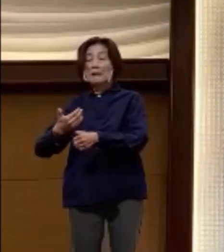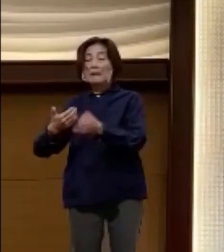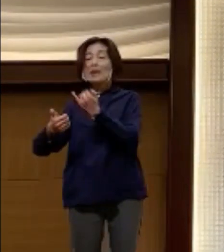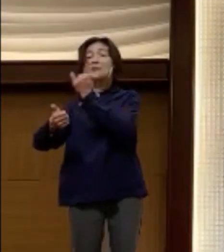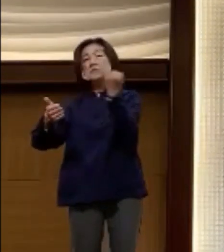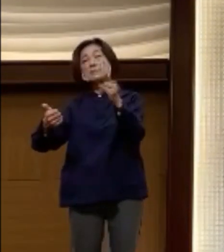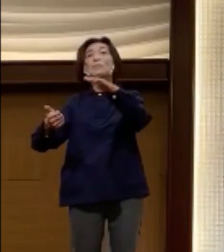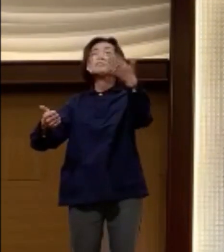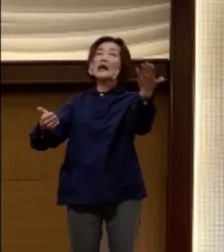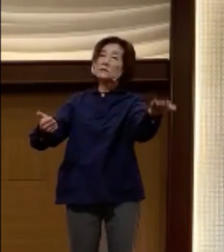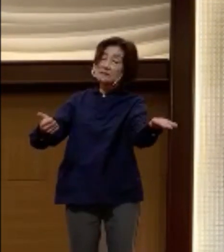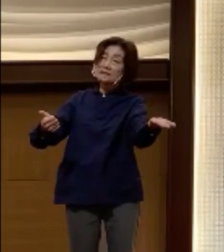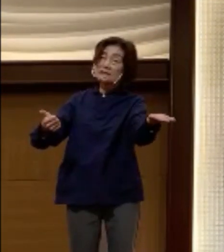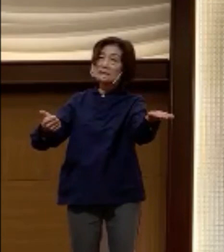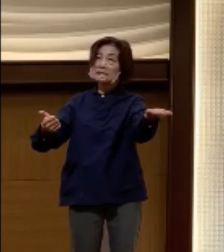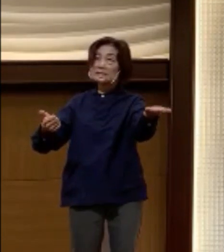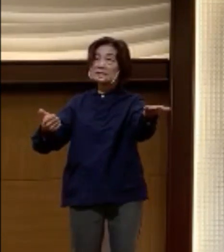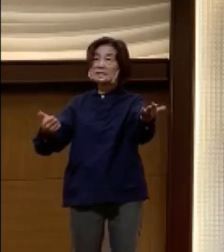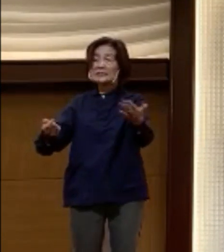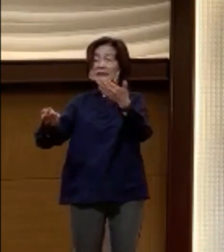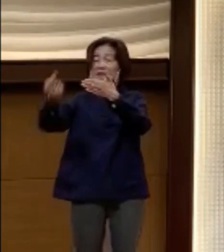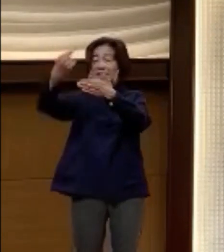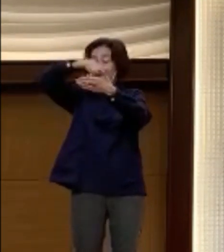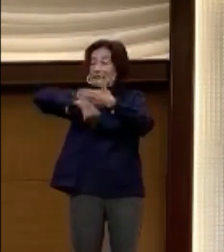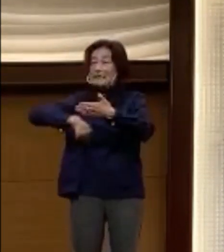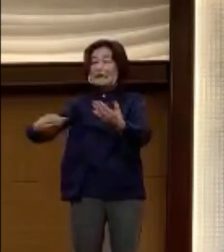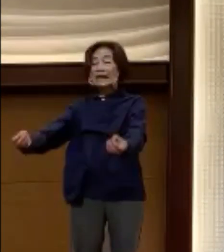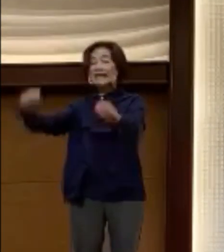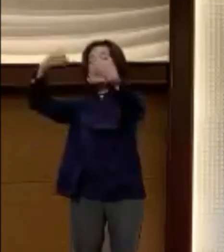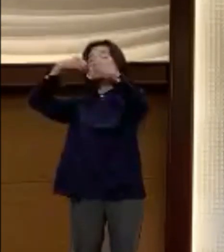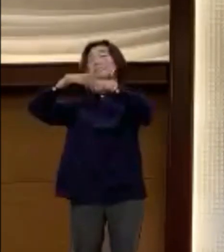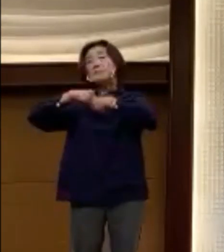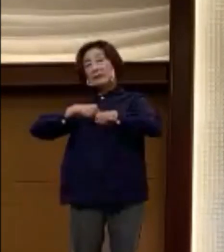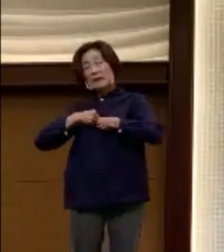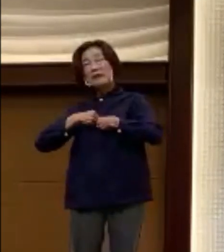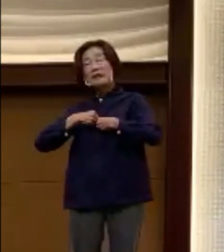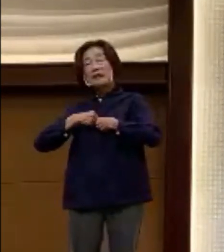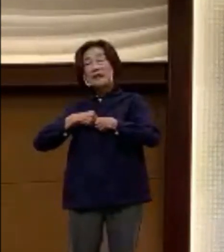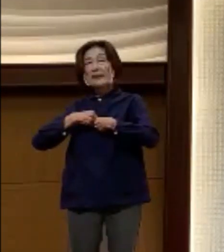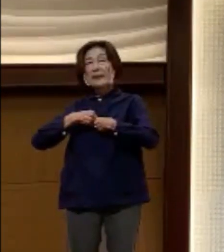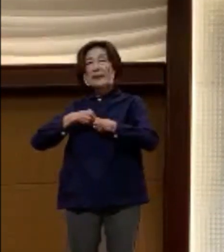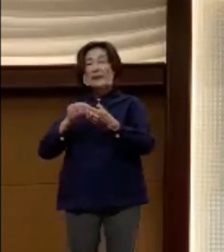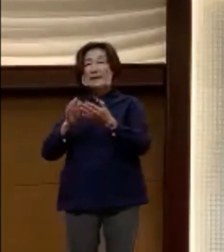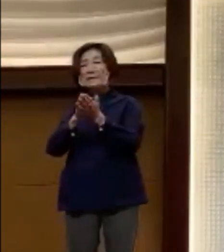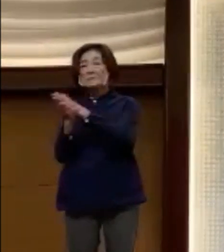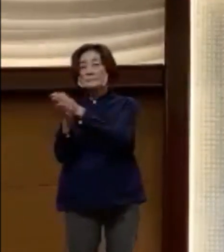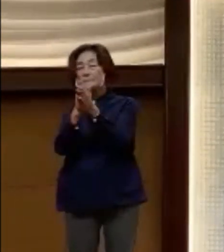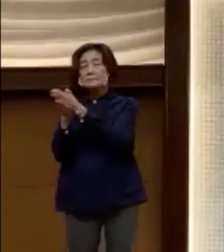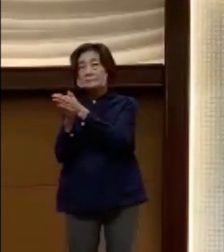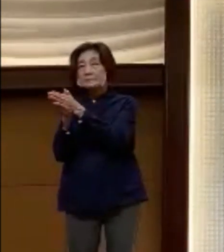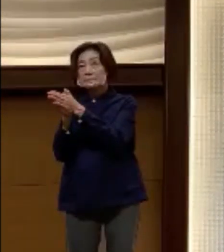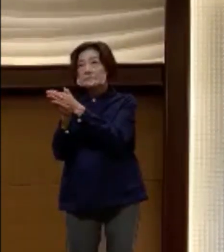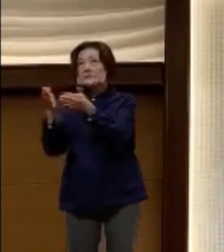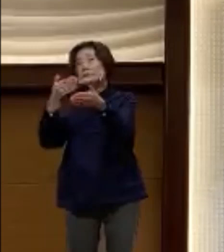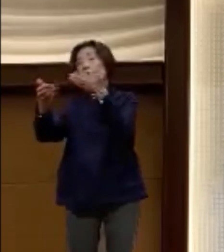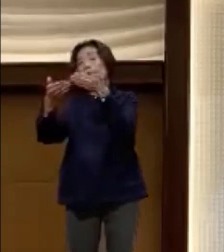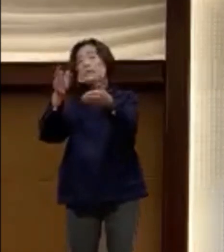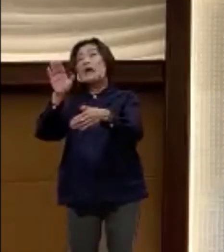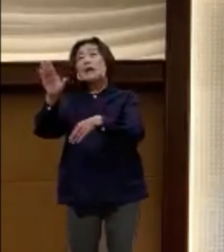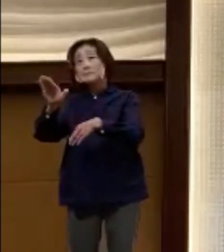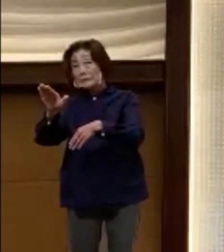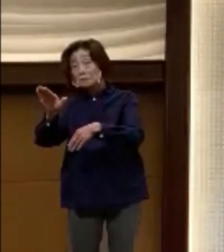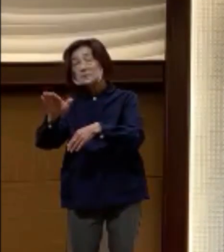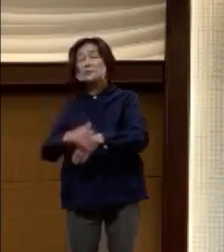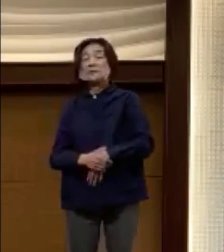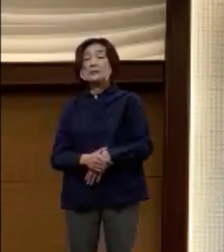妻を亡くし、そして院内感染で私は視線をさまよってました。視線を